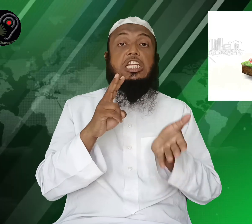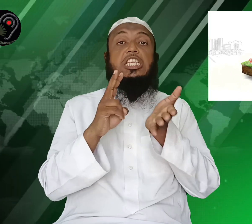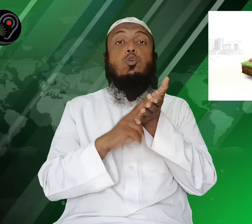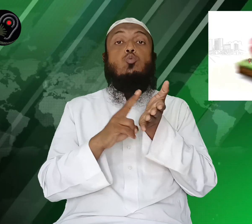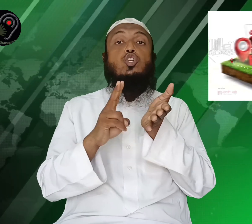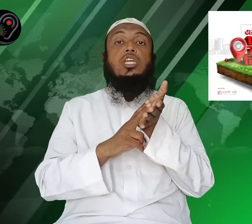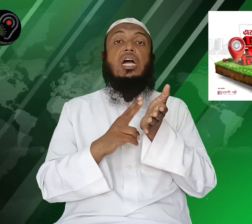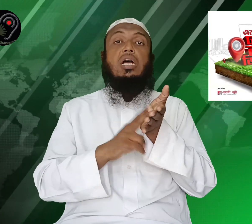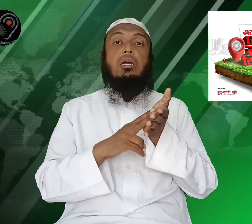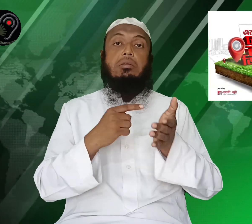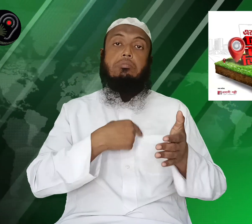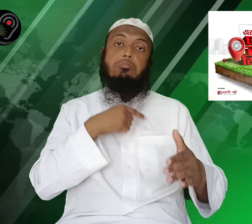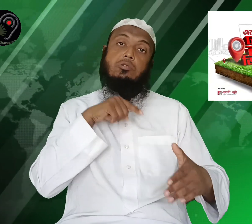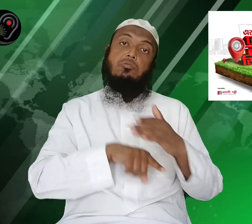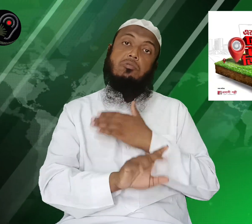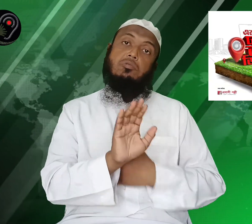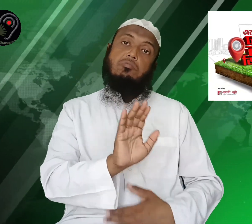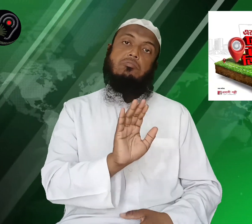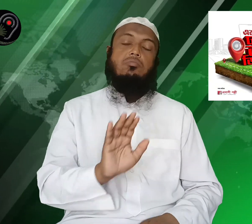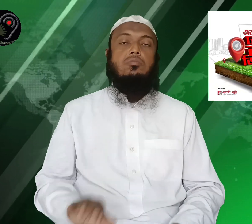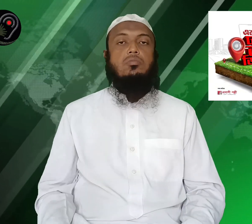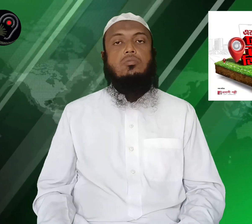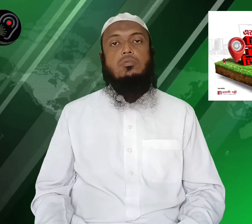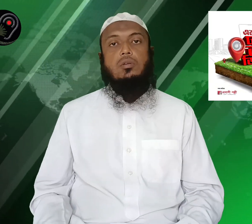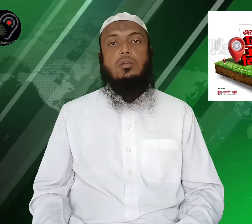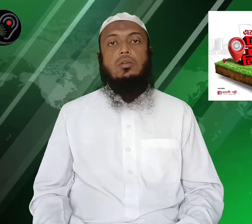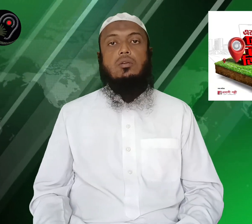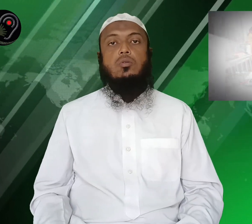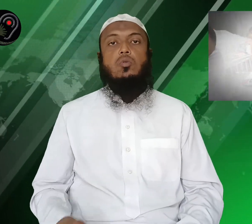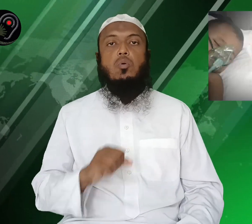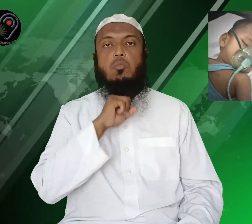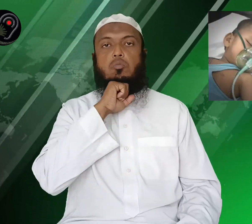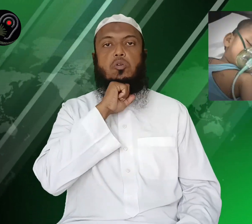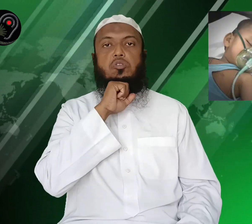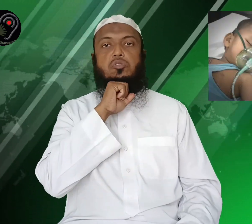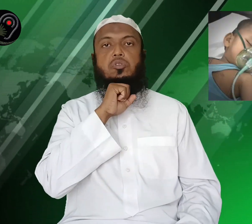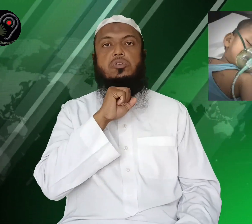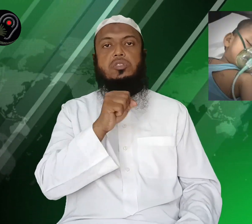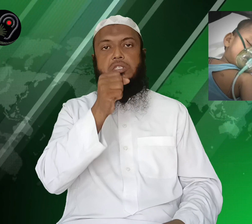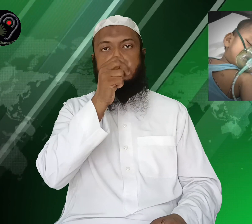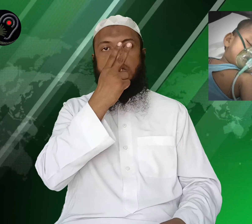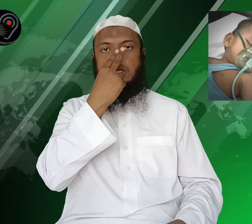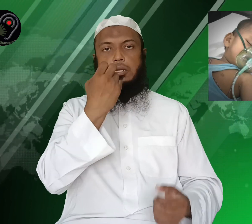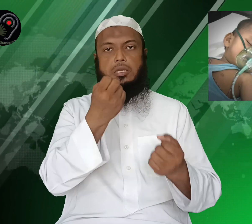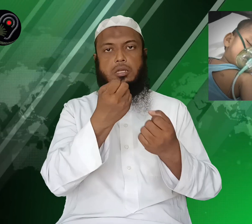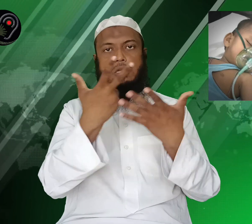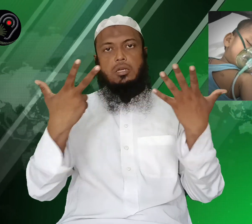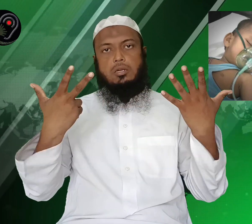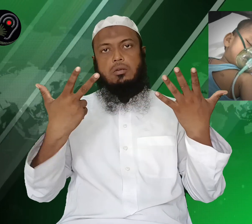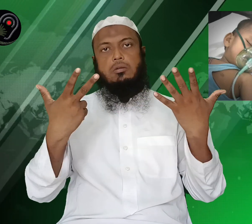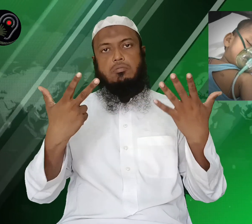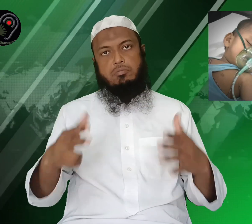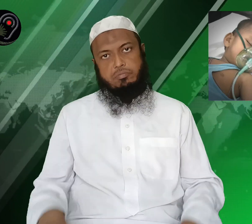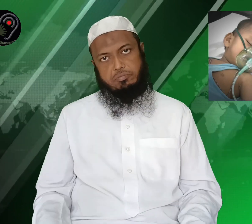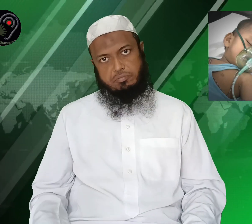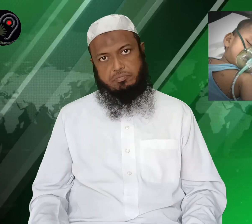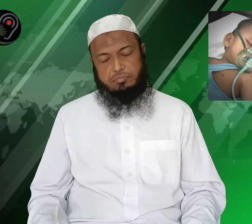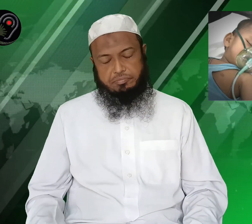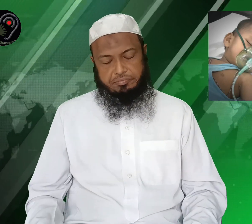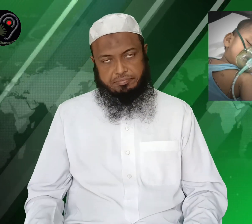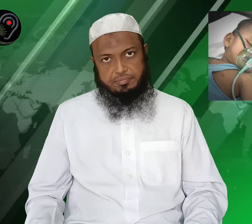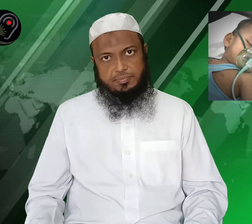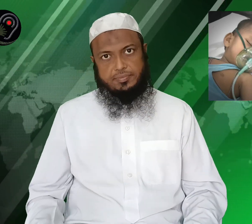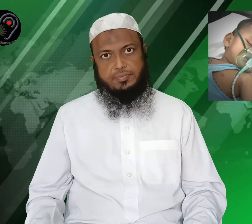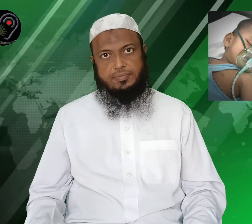নিন 100% ক্যাশব্যাক সহ 20 কোটি টাকার পুরস্কার। পরিসংখ্যান বলছে গত ১৭ এপ্রিল পর্যন্ত শিশু